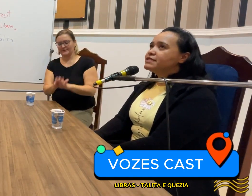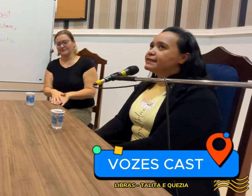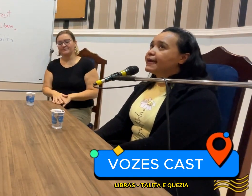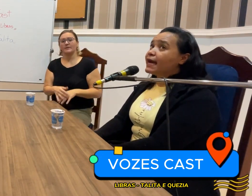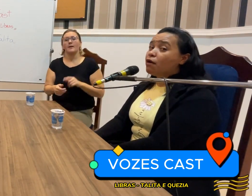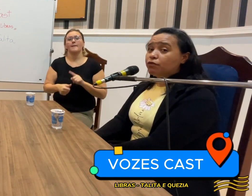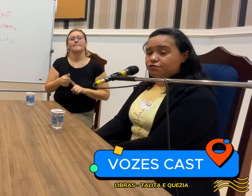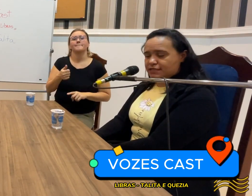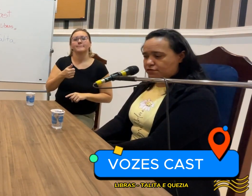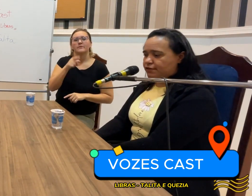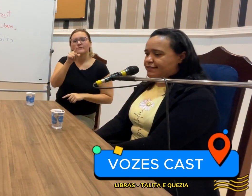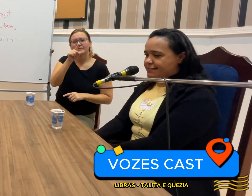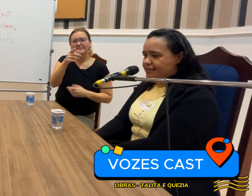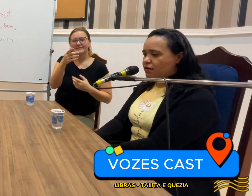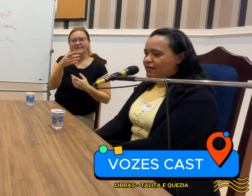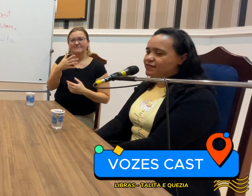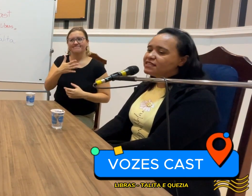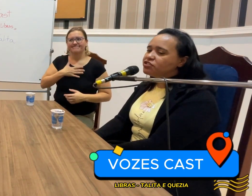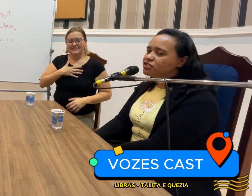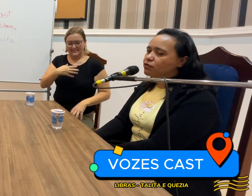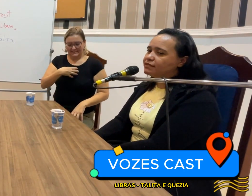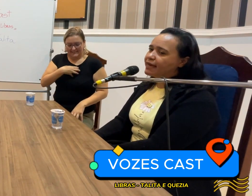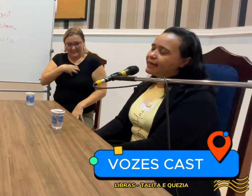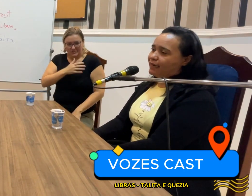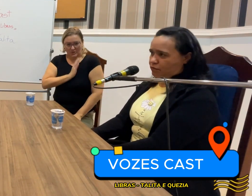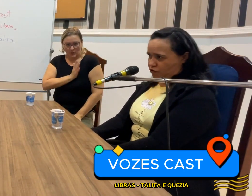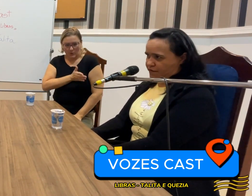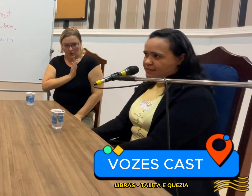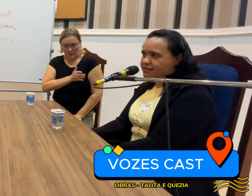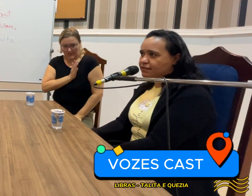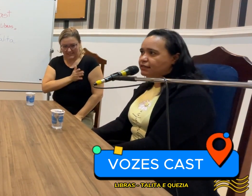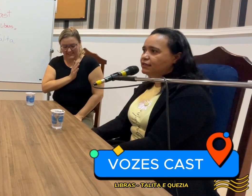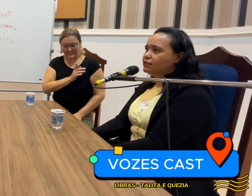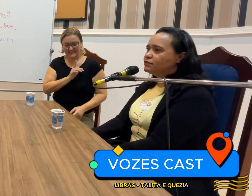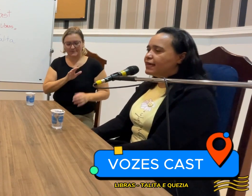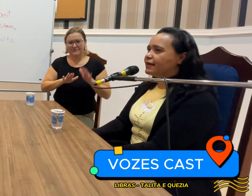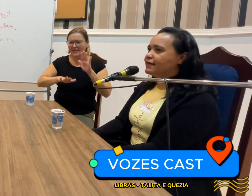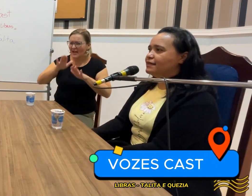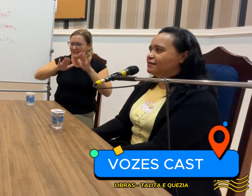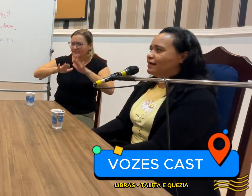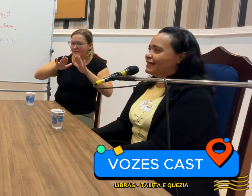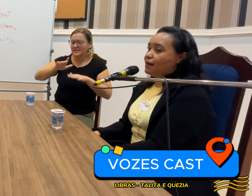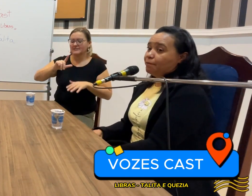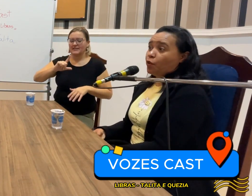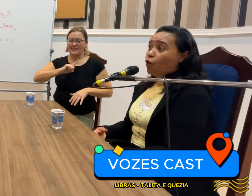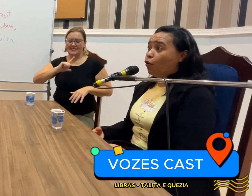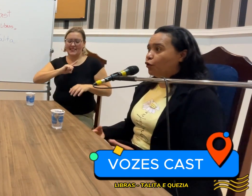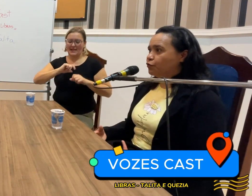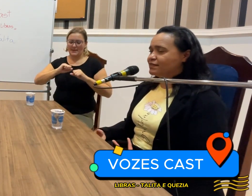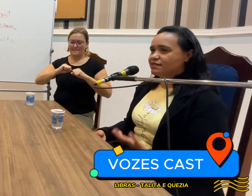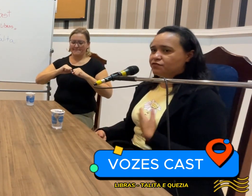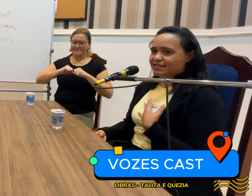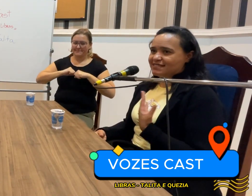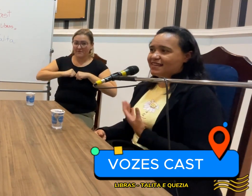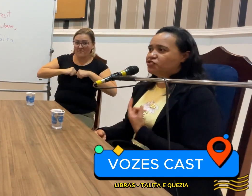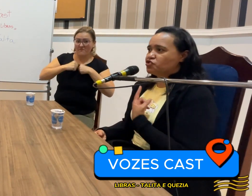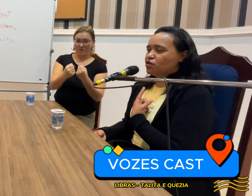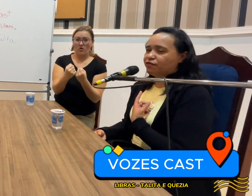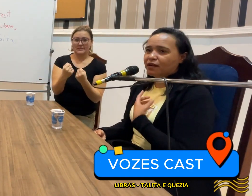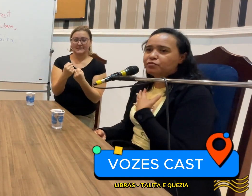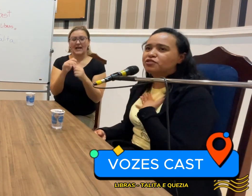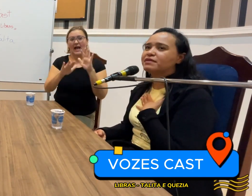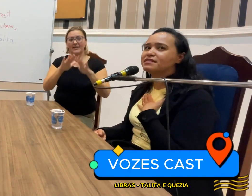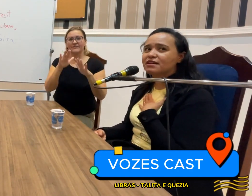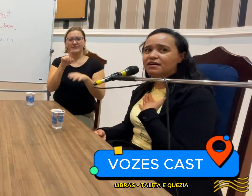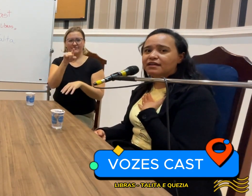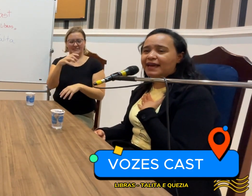Quando você tem algo no seu coração, às vezes a gente não tem aquela motivação, né? aquele apoio, às vezes você se sente só,